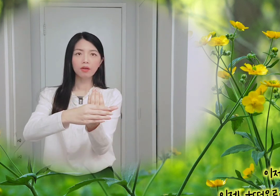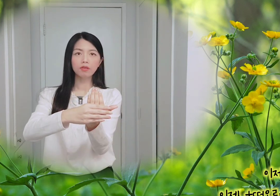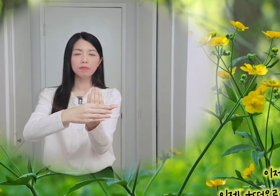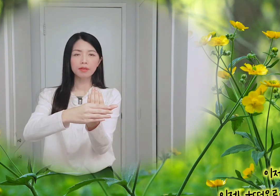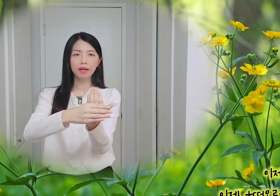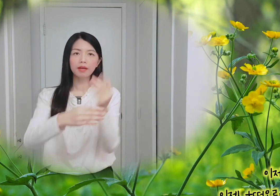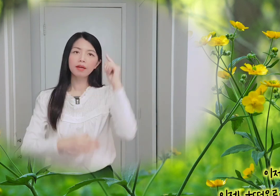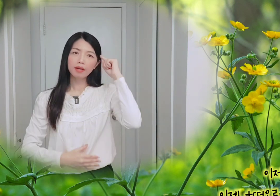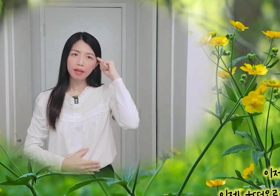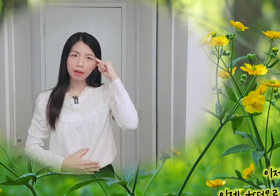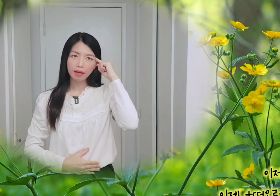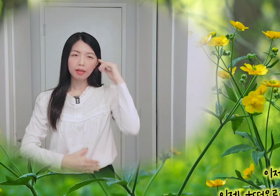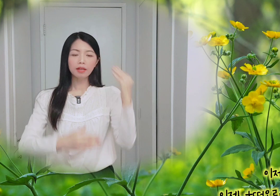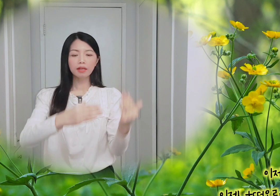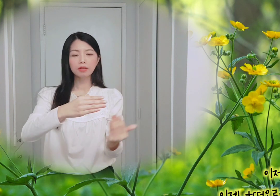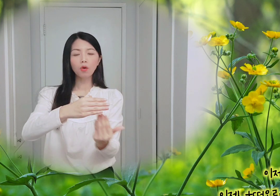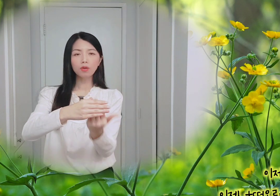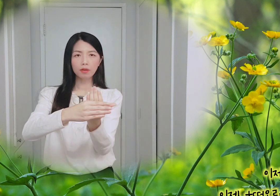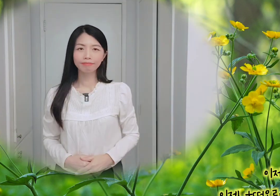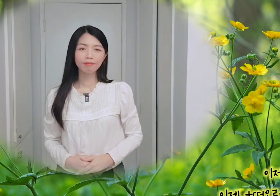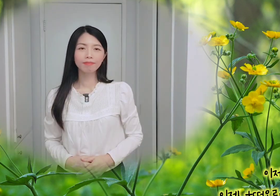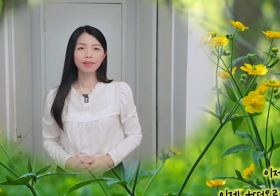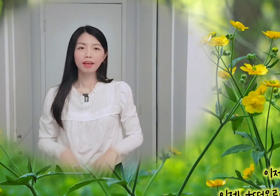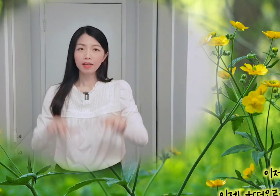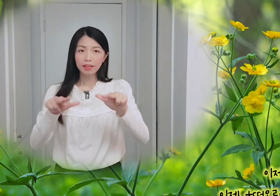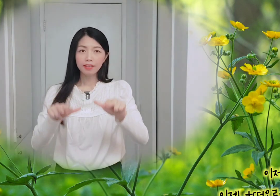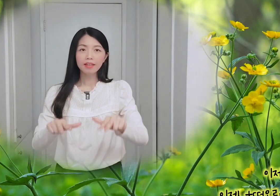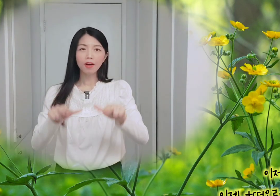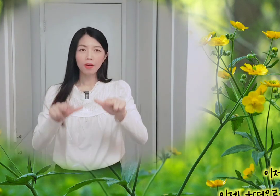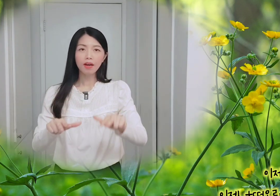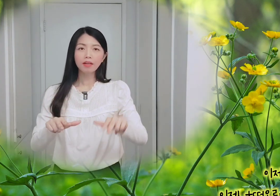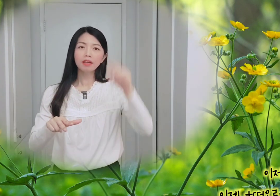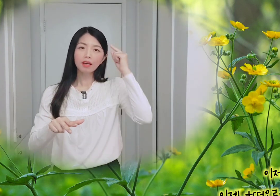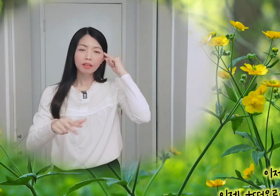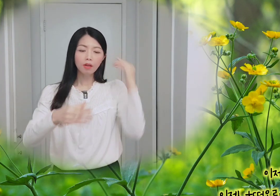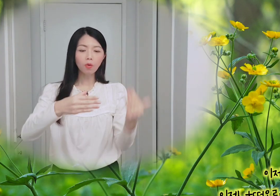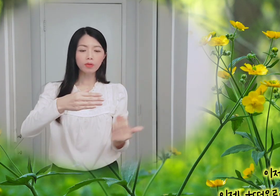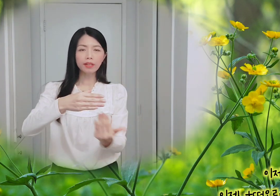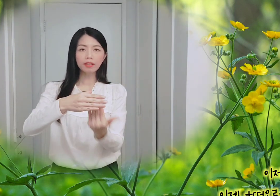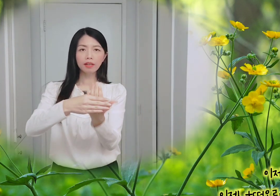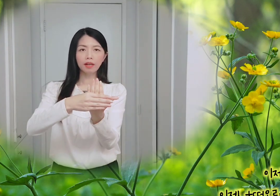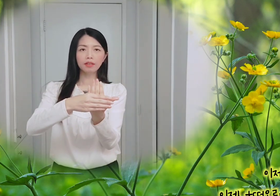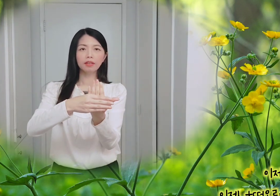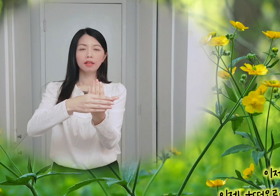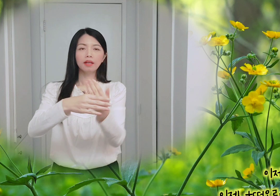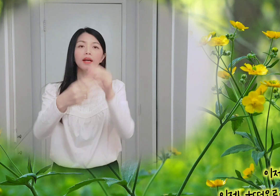생기다 이런 뜻입니다. 생각이 떠오르는 거예요. 이제서야